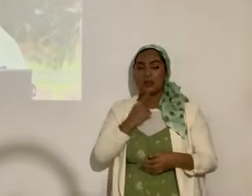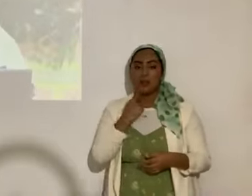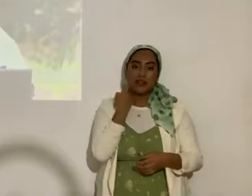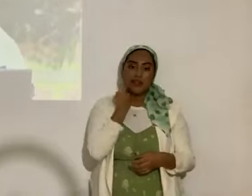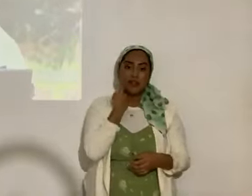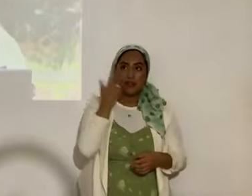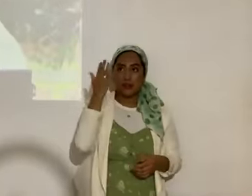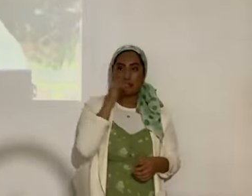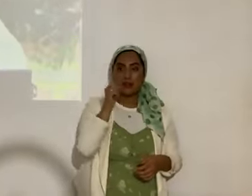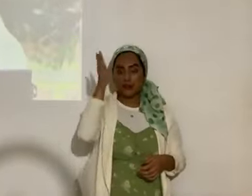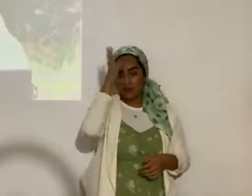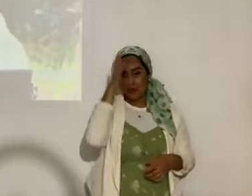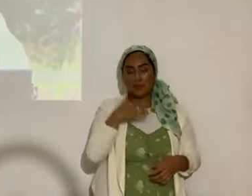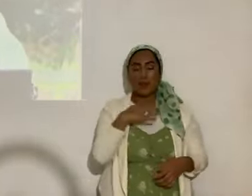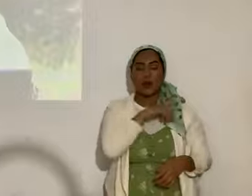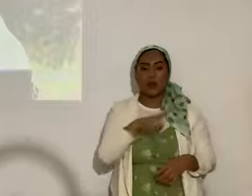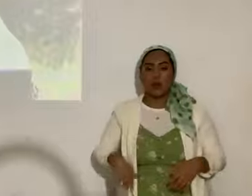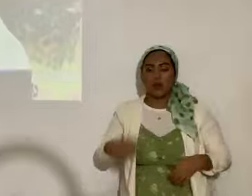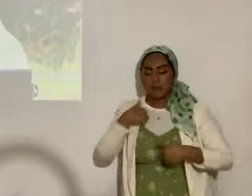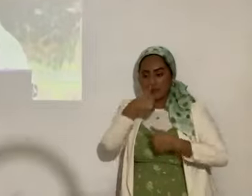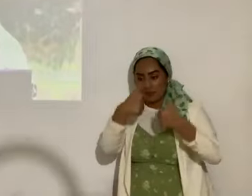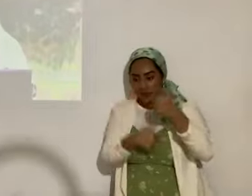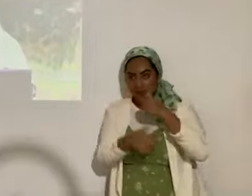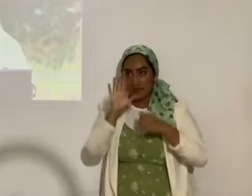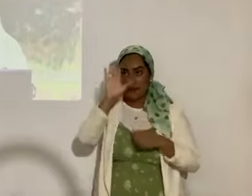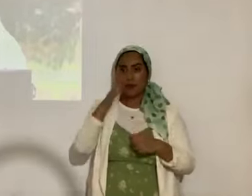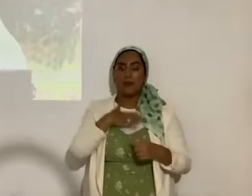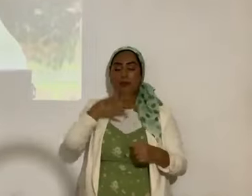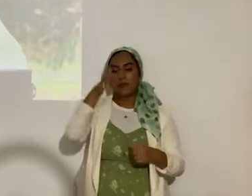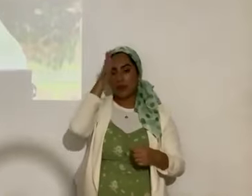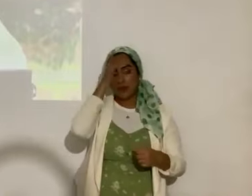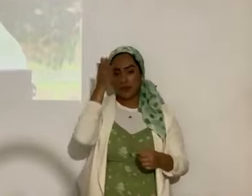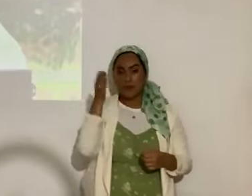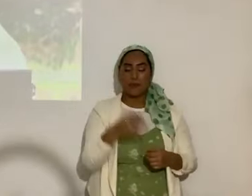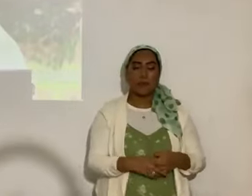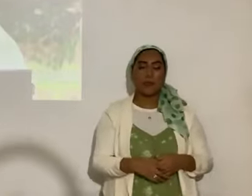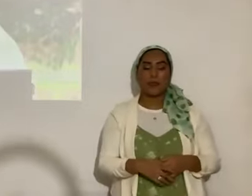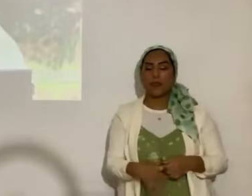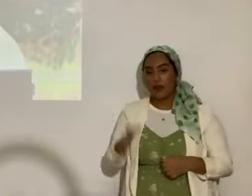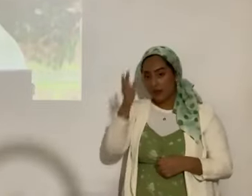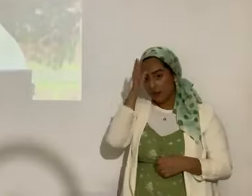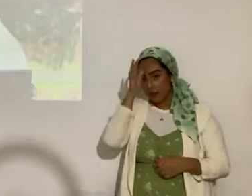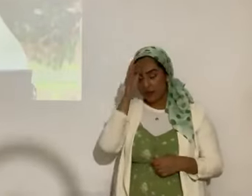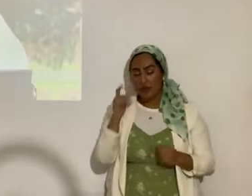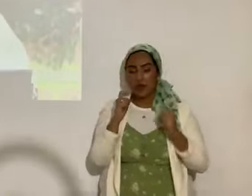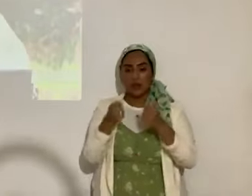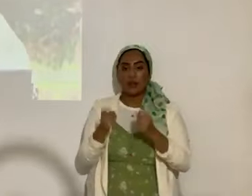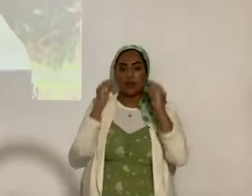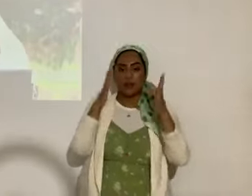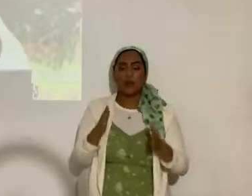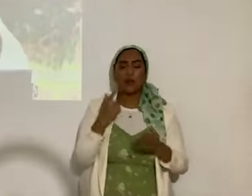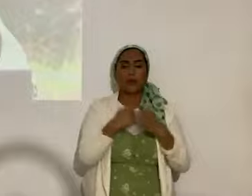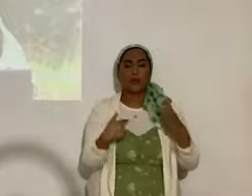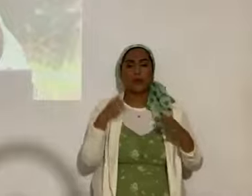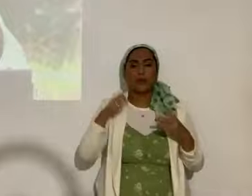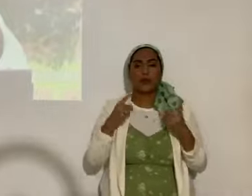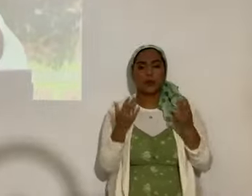un momento él es el padre Él es mi señor me sujeto señorío porque él es miaba es mi padre el padre ya dio su instrucción qué debemos hacer